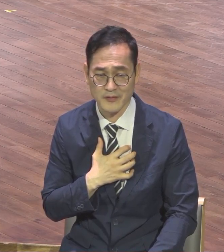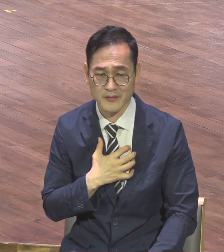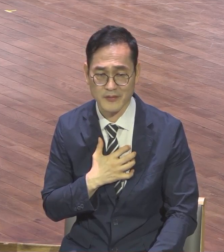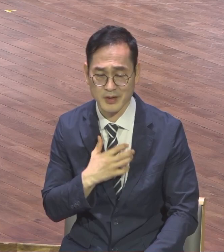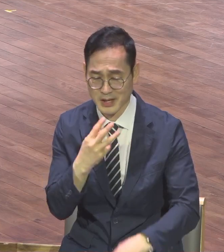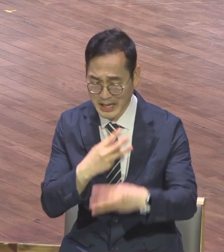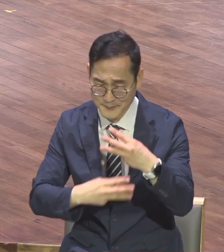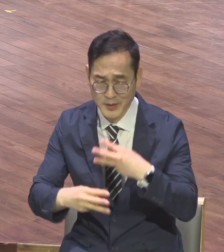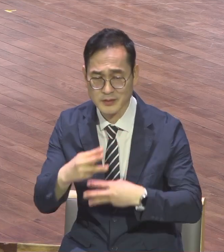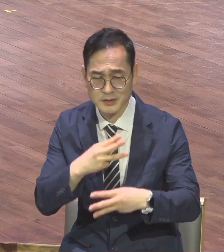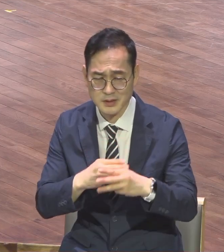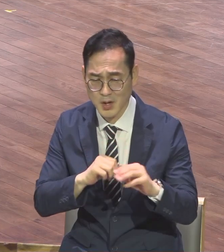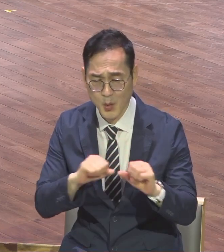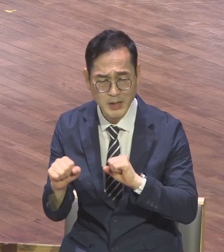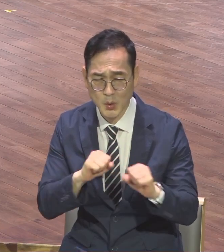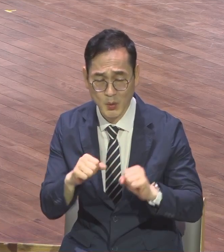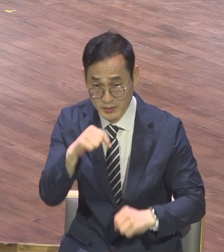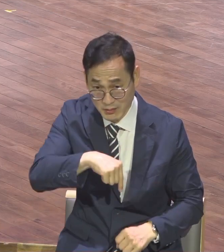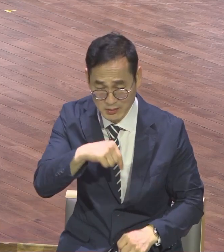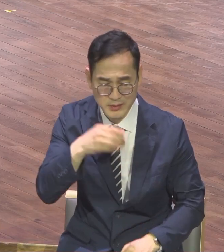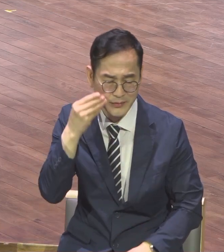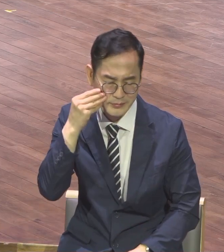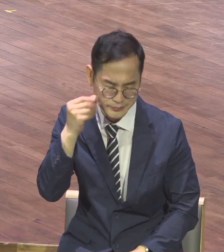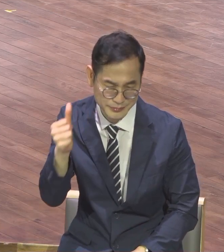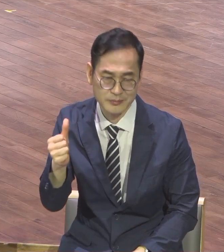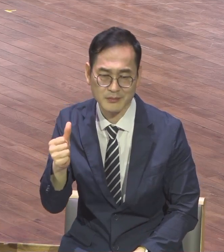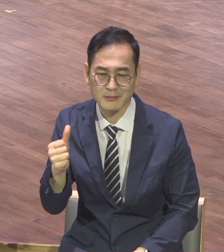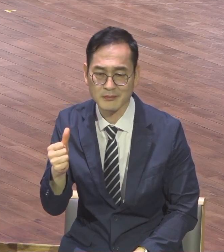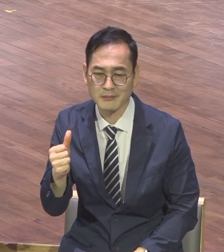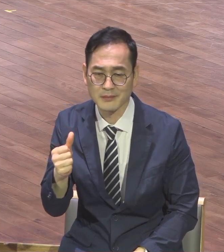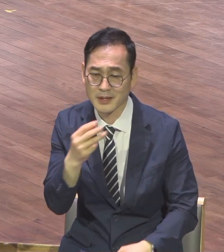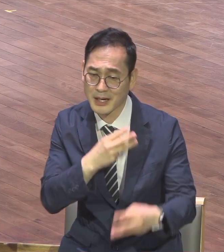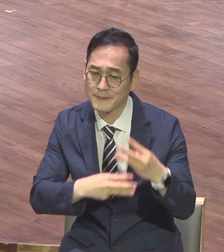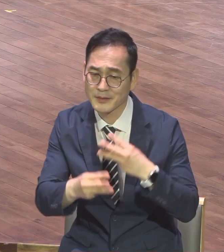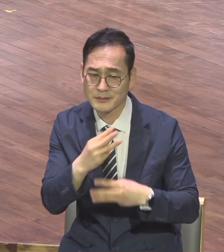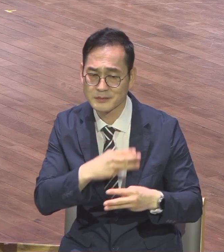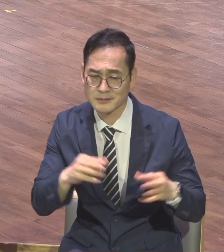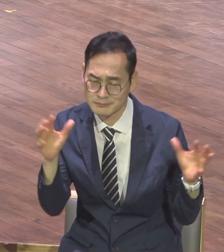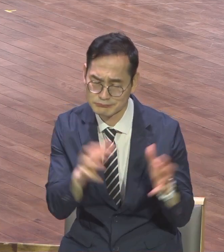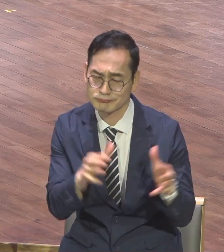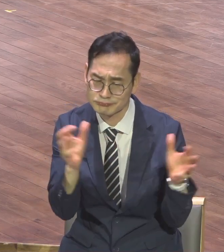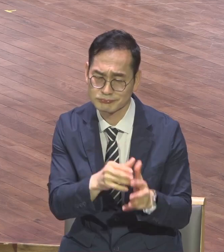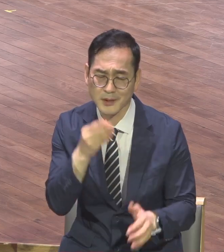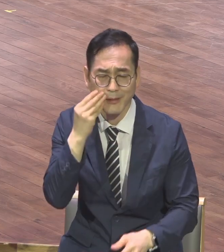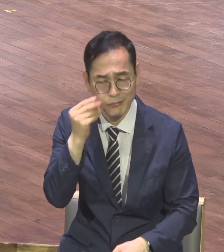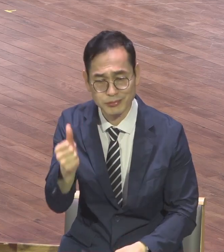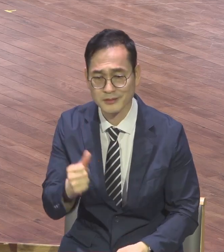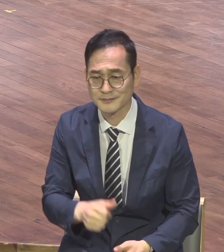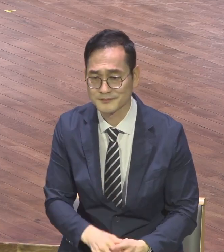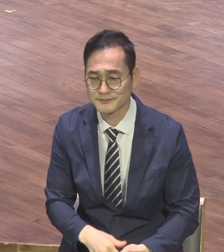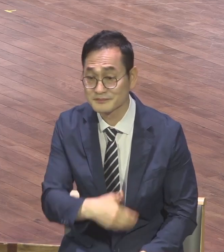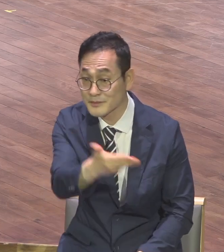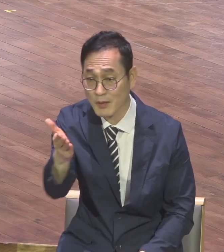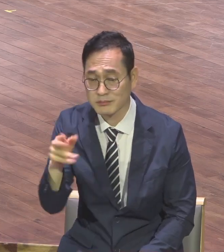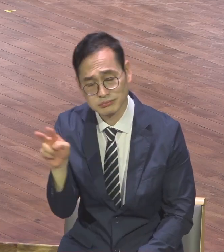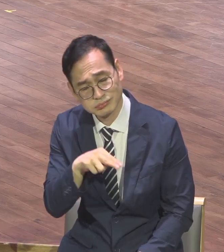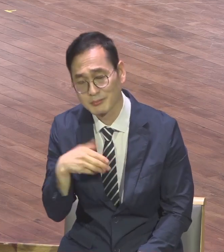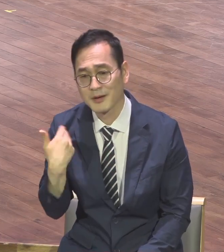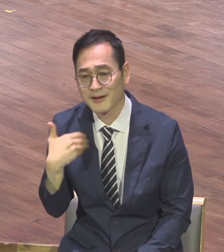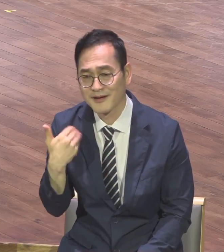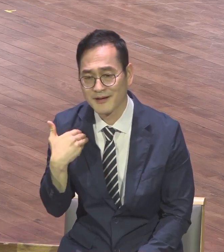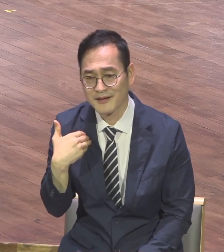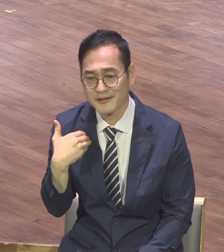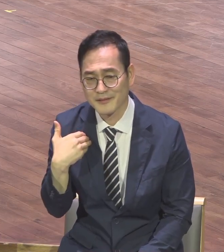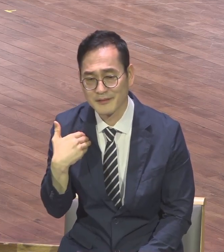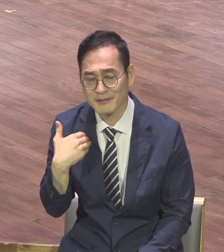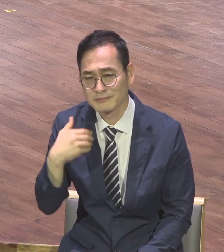렘넌트 운동이 활성화되고 있는가. 렘넌트 운동. 여러분 아무 관심도 없겠지만은 여러분